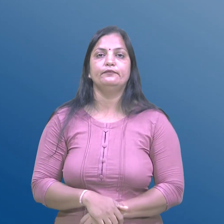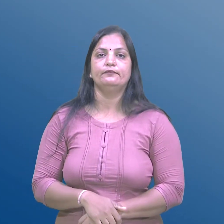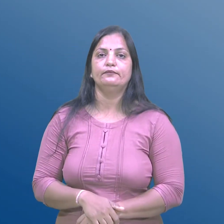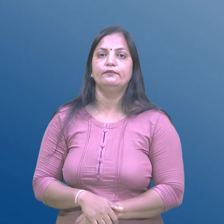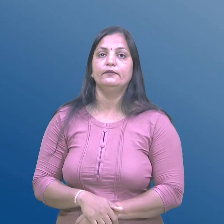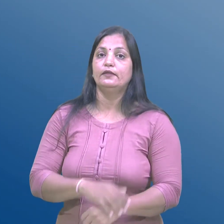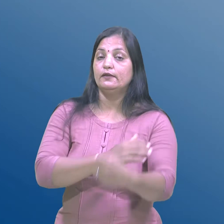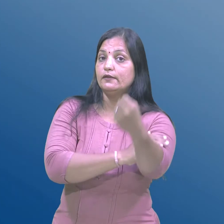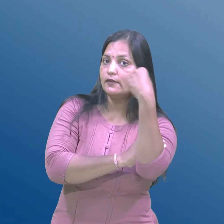અધિકારો અને હક્કો.